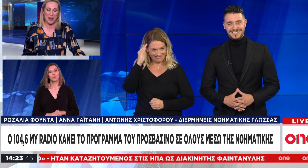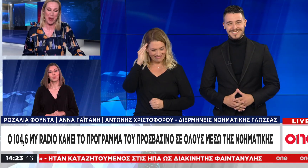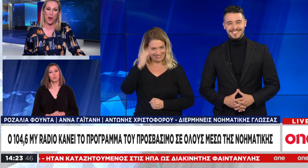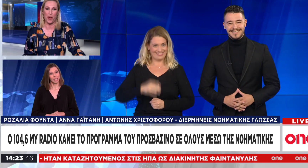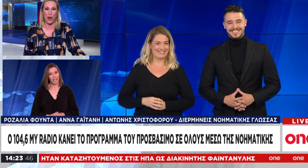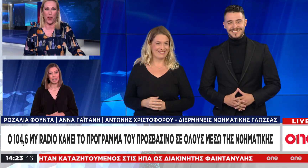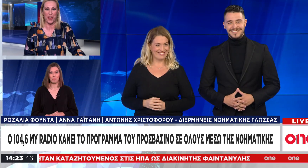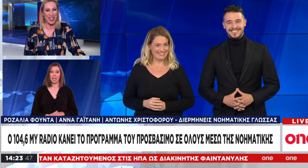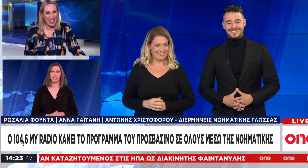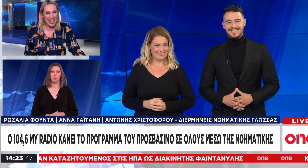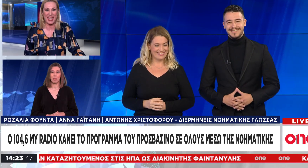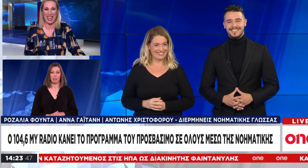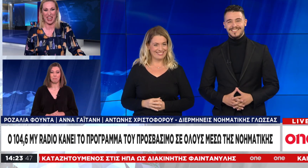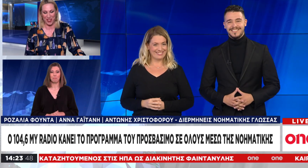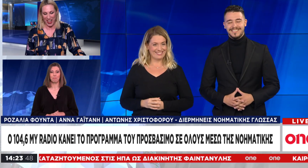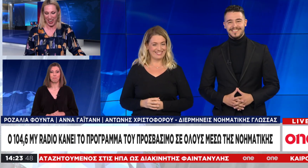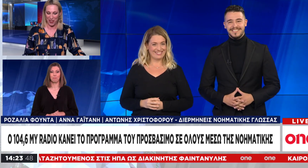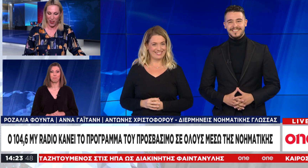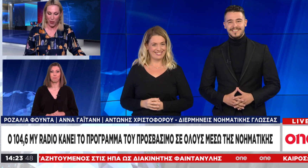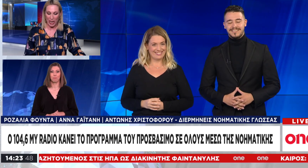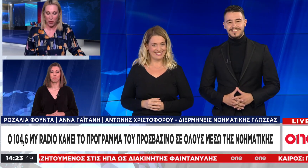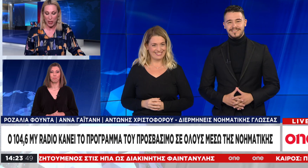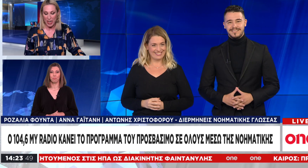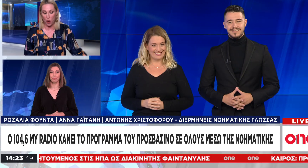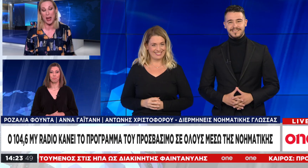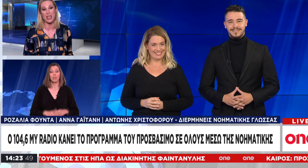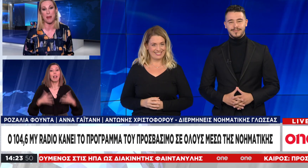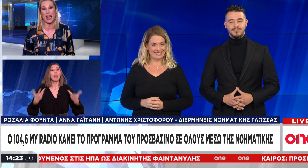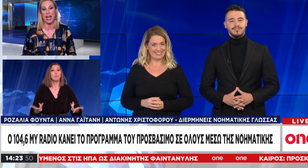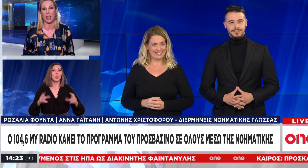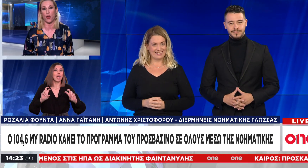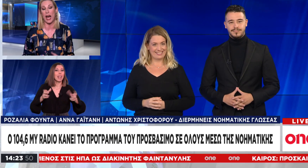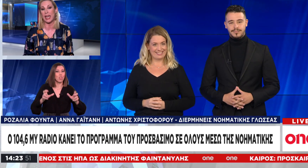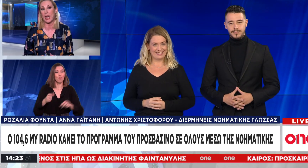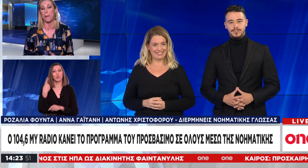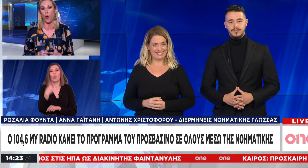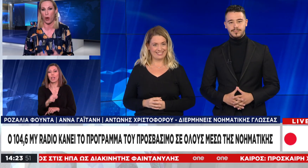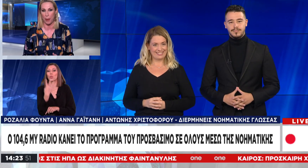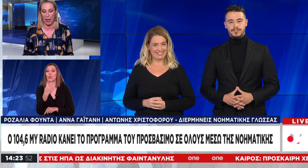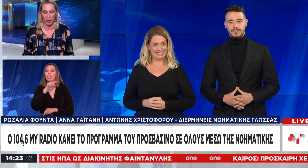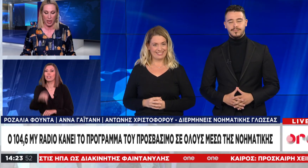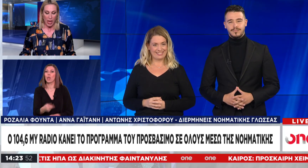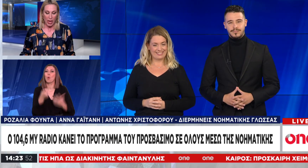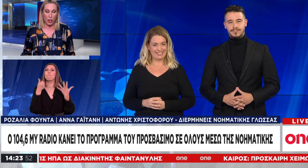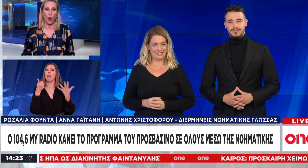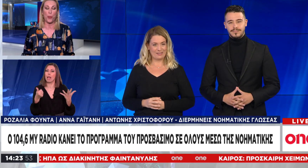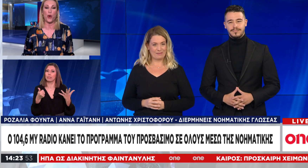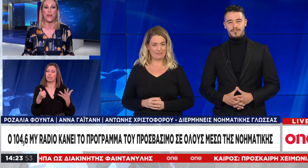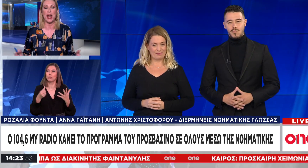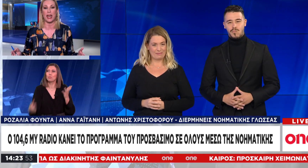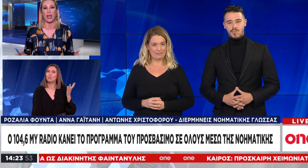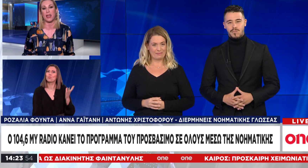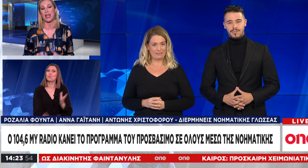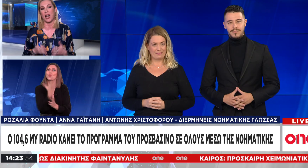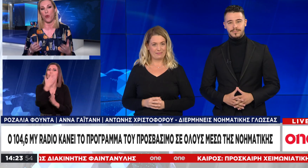καλά λοιπόν καλησπέρα και από μένα καλησπέρα λοιπόν ο 104,6 my radio κάνει ένα πρόγραμμα το οποίο